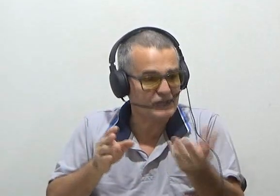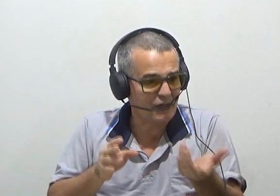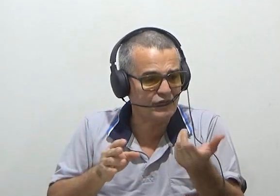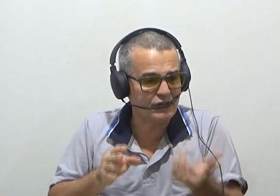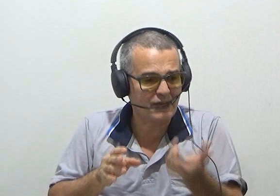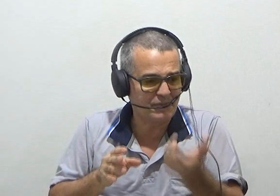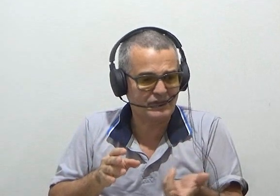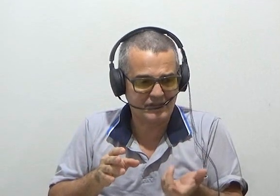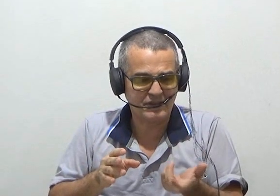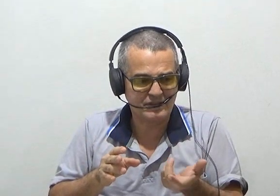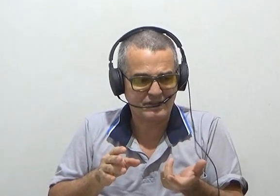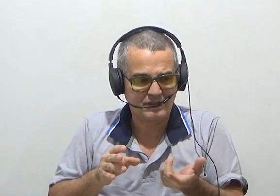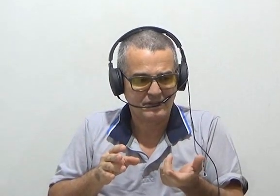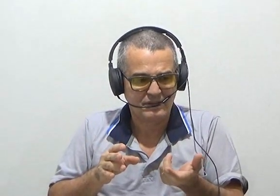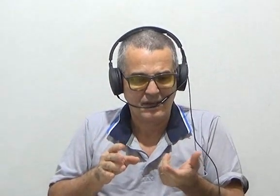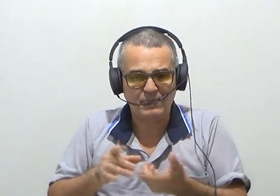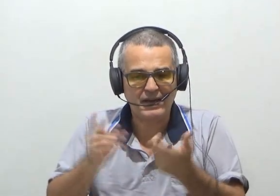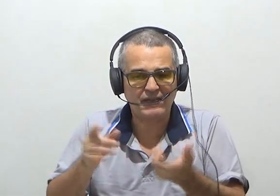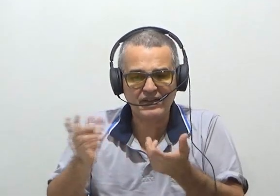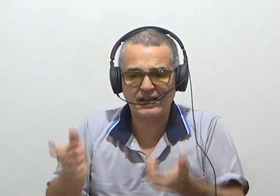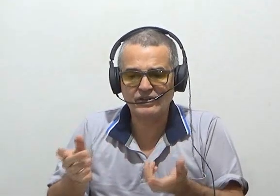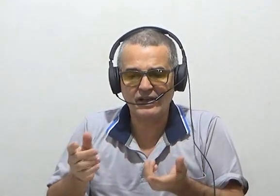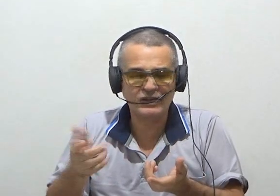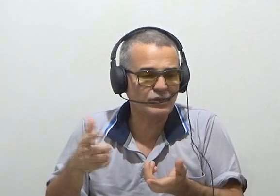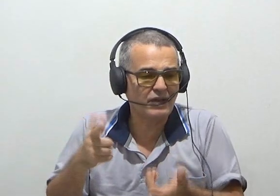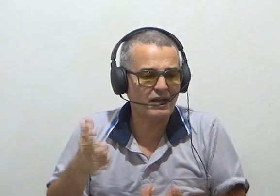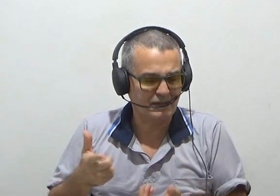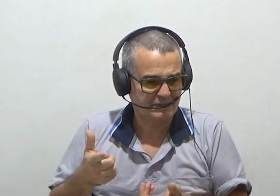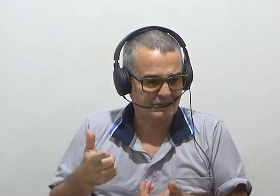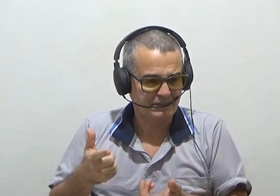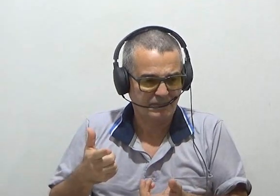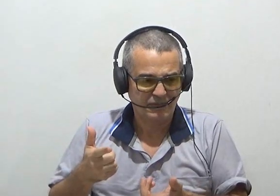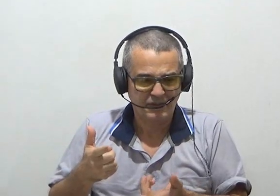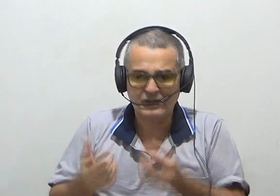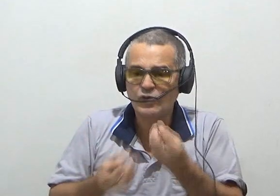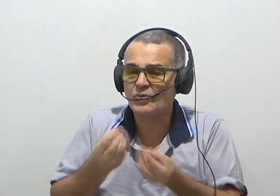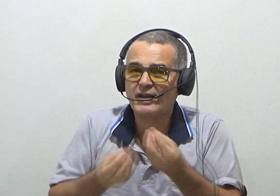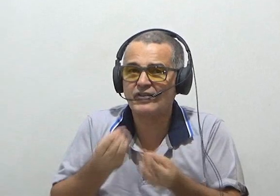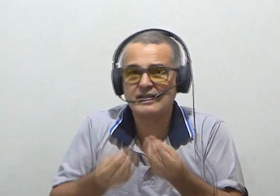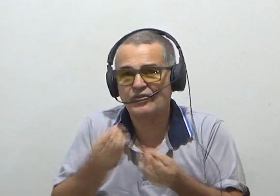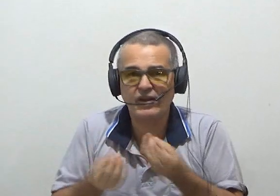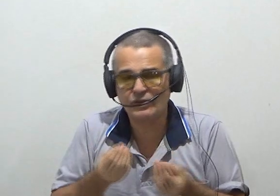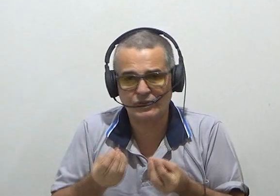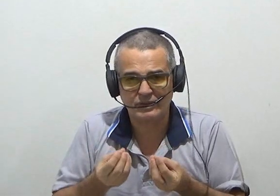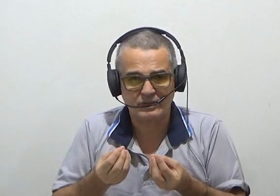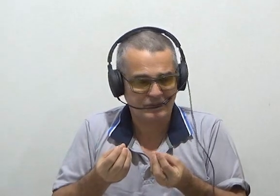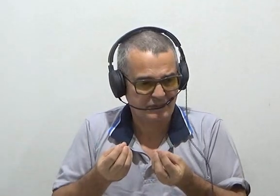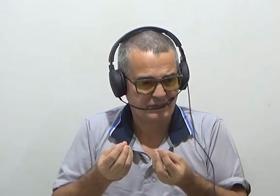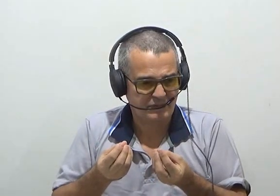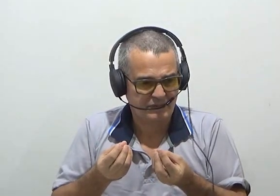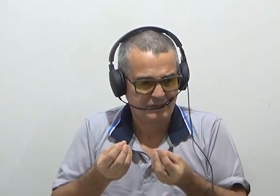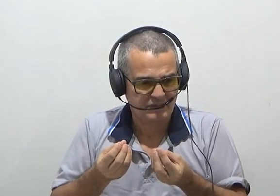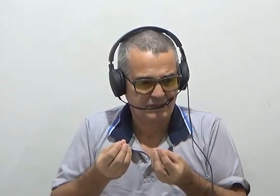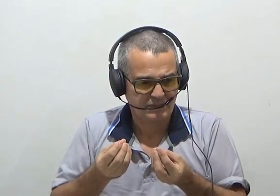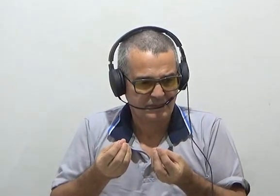Ingrediente, eu mostrei o vídeo lá para vocês. A palavra ingrediente não tem. Então como é que vai ser feito?